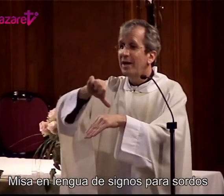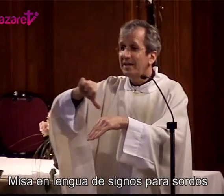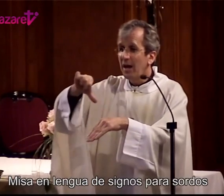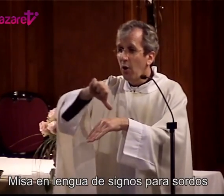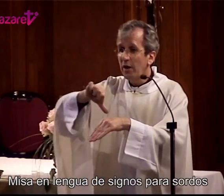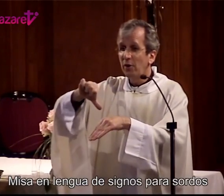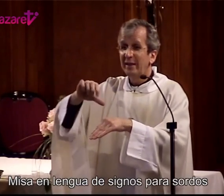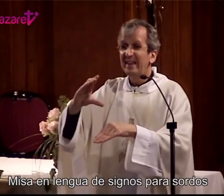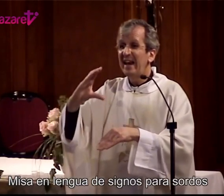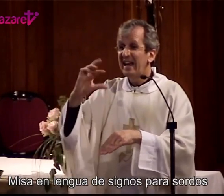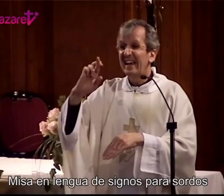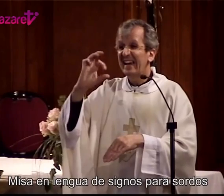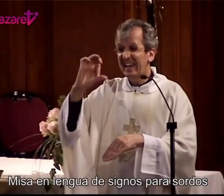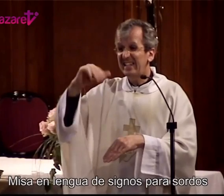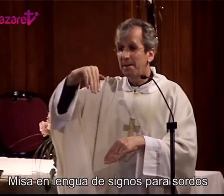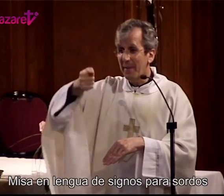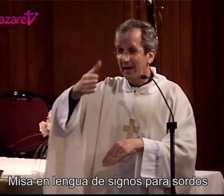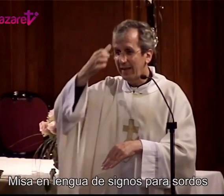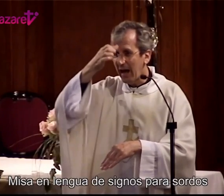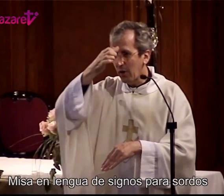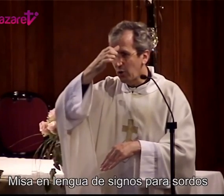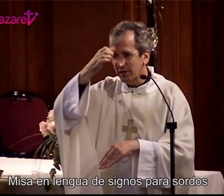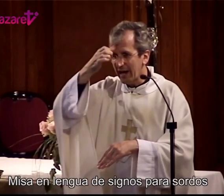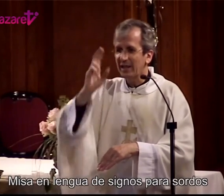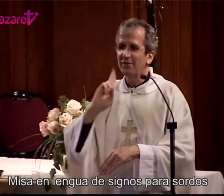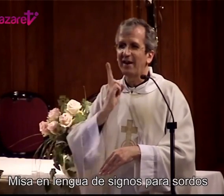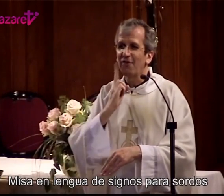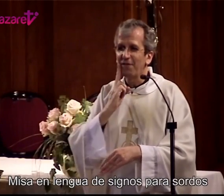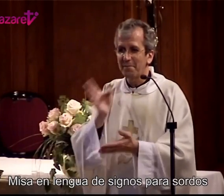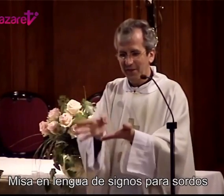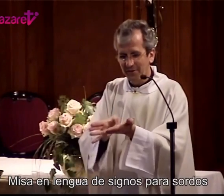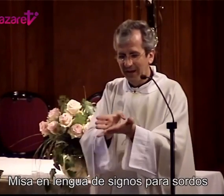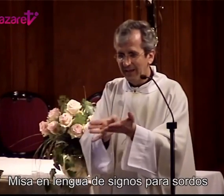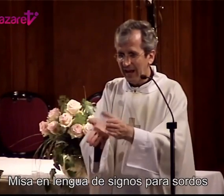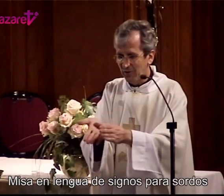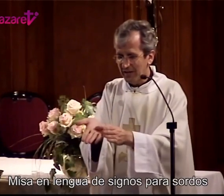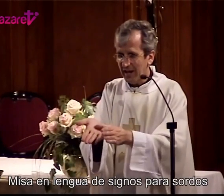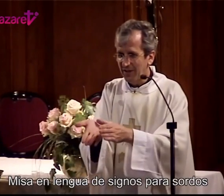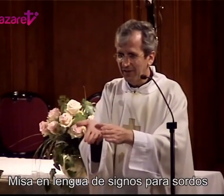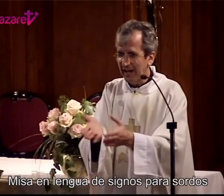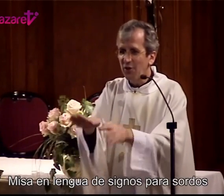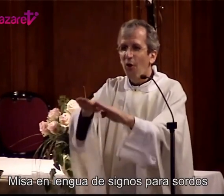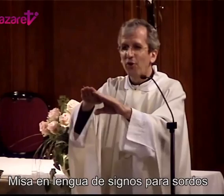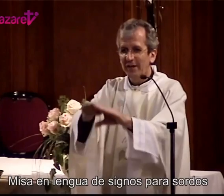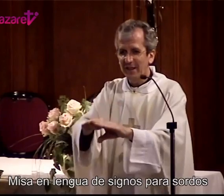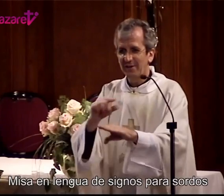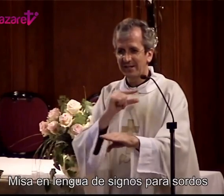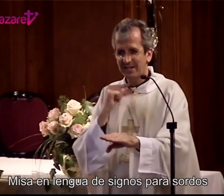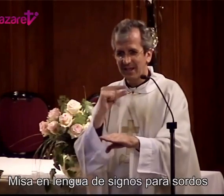el óleo del crisma, de la consagración, de la confirmación, de la consagración de las ordenaciones